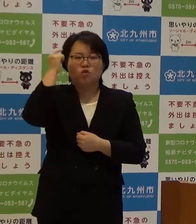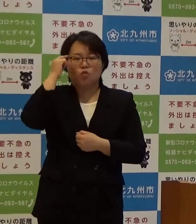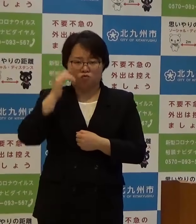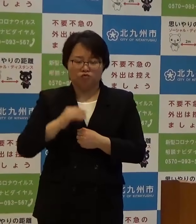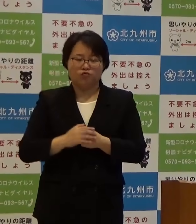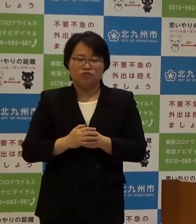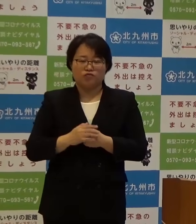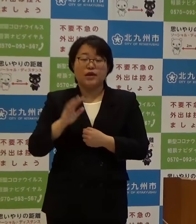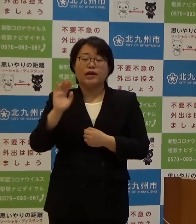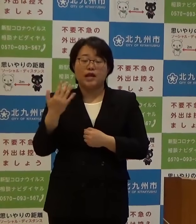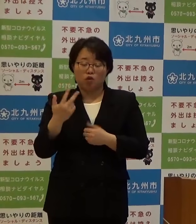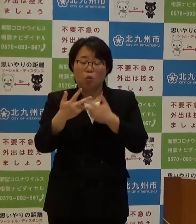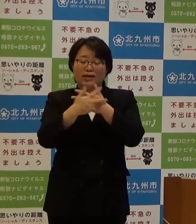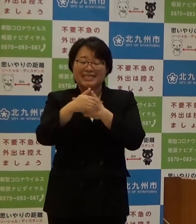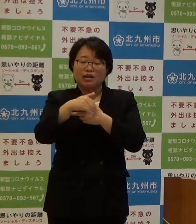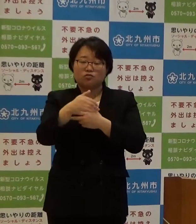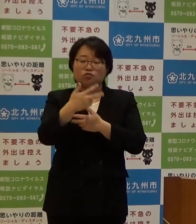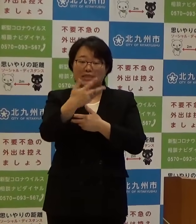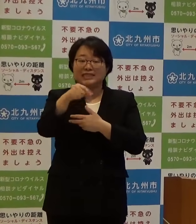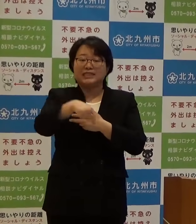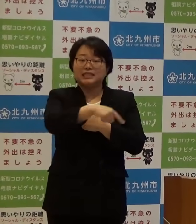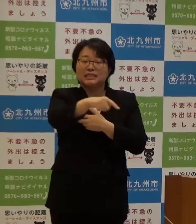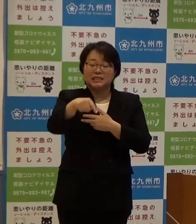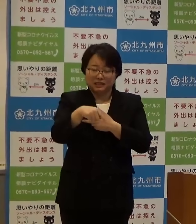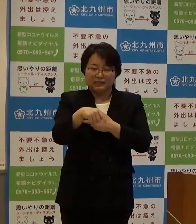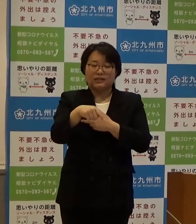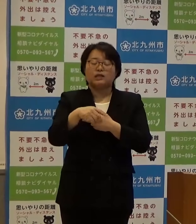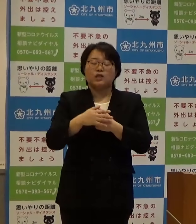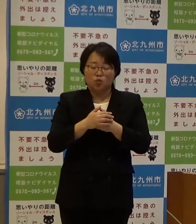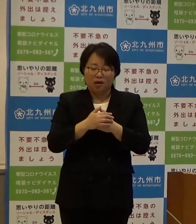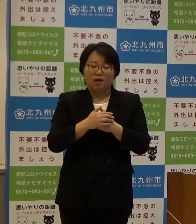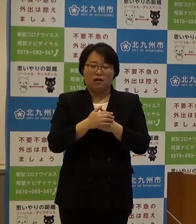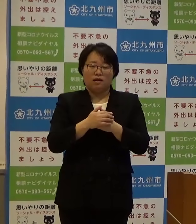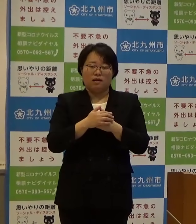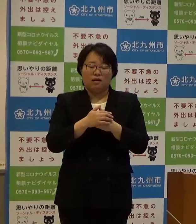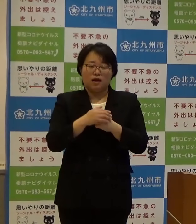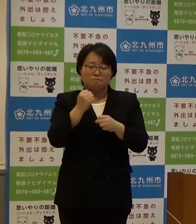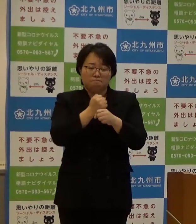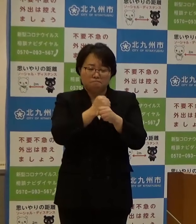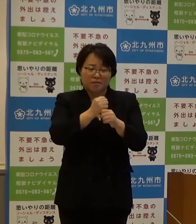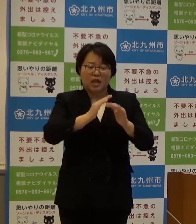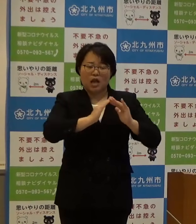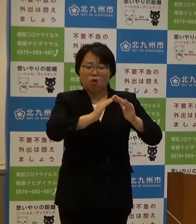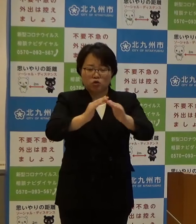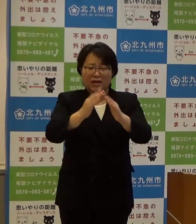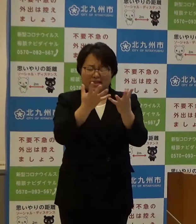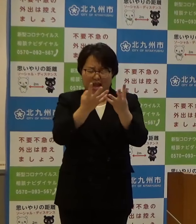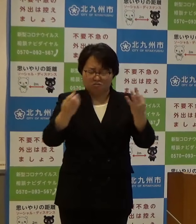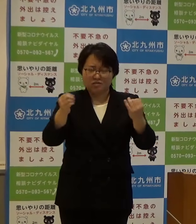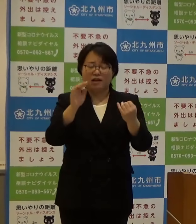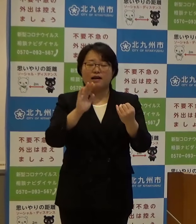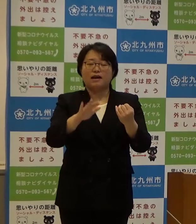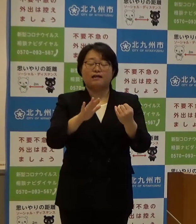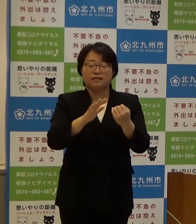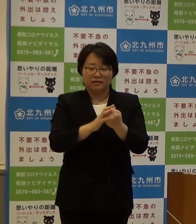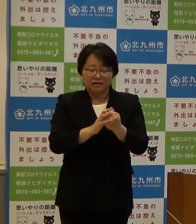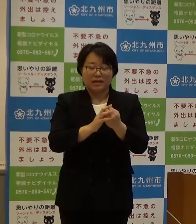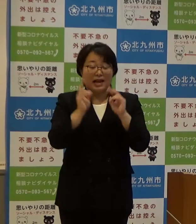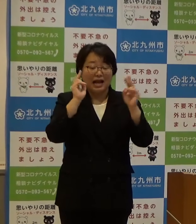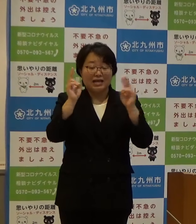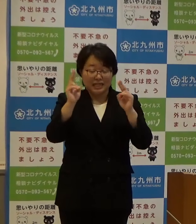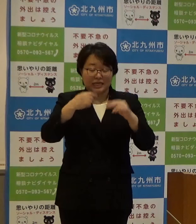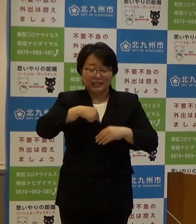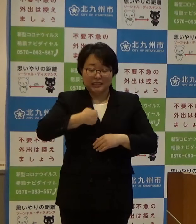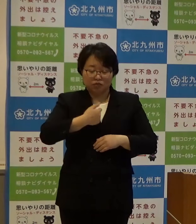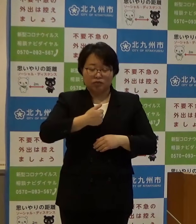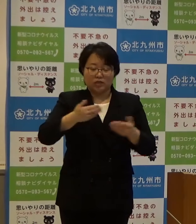というのは昔から臨海工業地帯にどんどん補助ができまして、マイカー出勤というのは非常に多い地域だと思